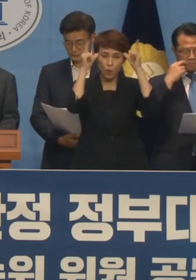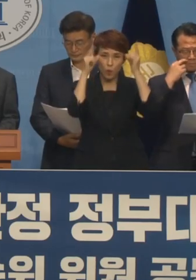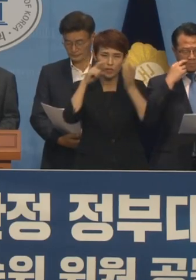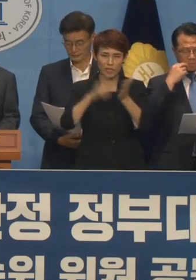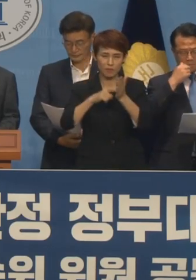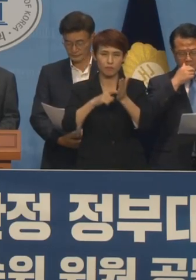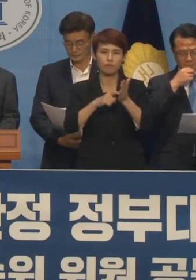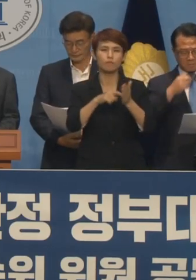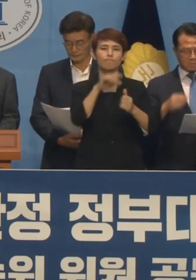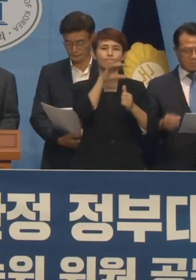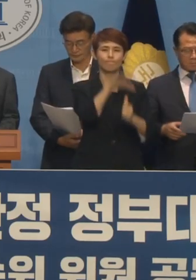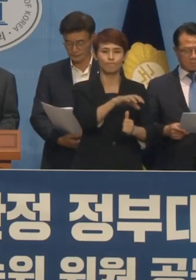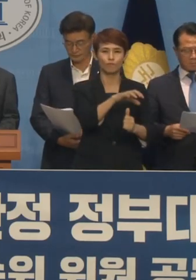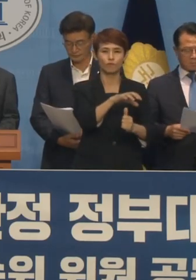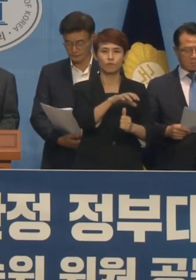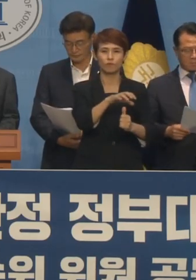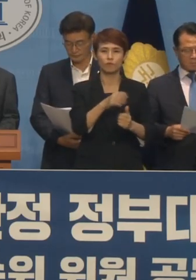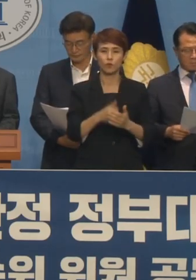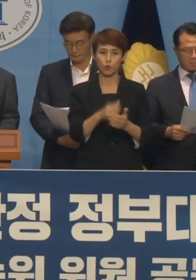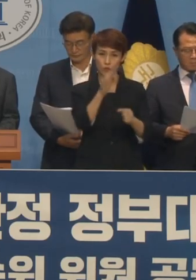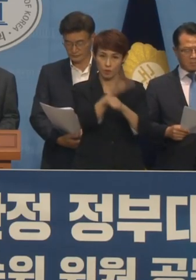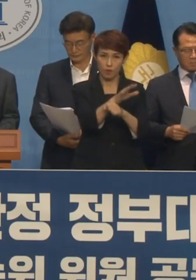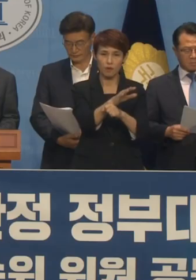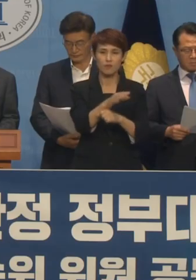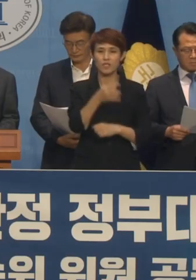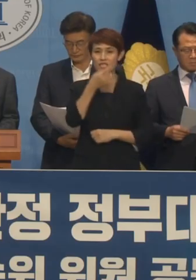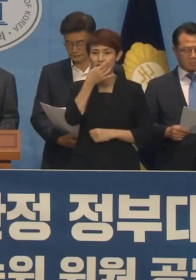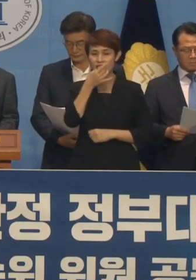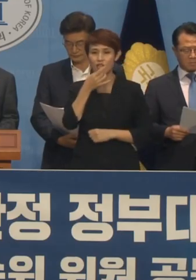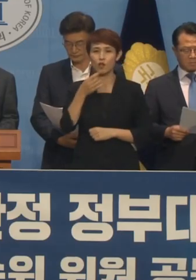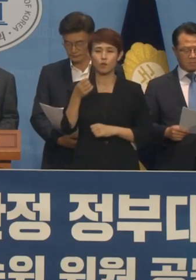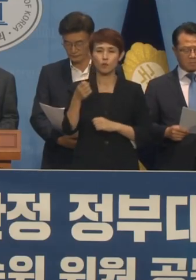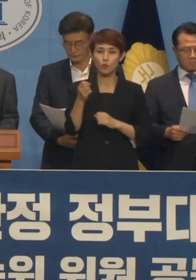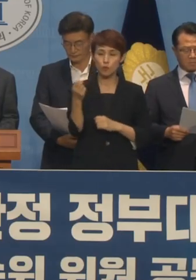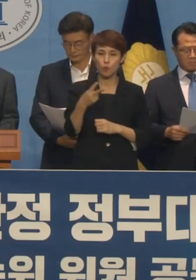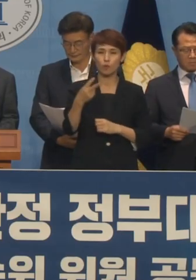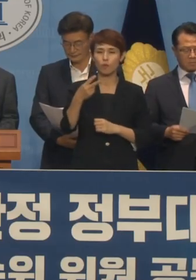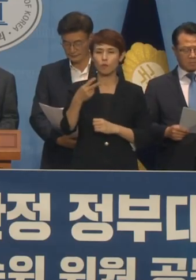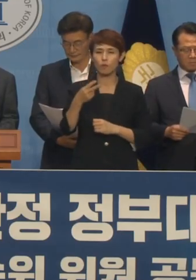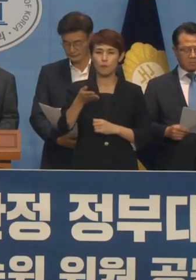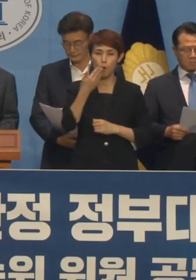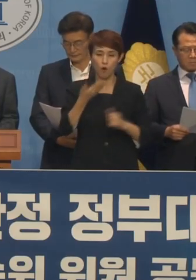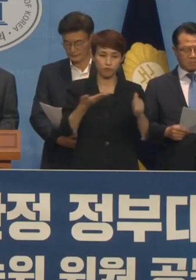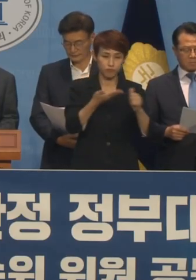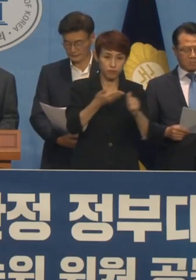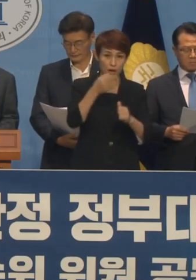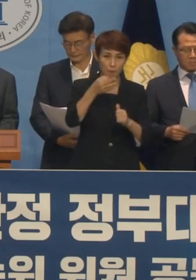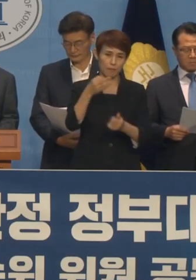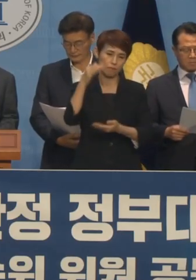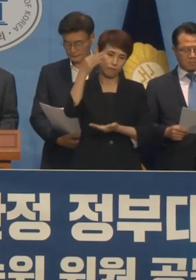수매, 사료 구매 가급 이자 감면 상환 기한 연장과 사료 가격